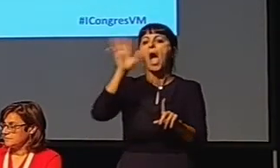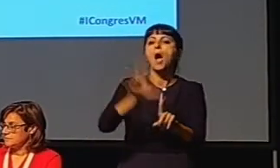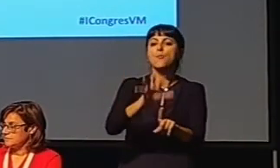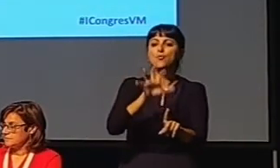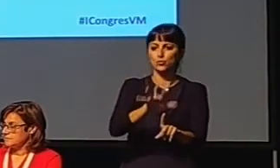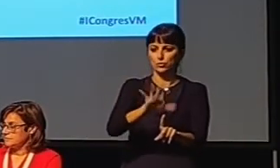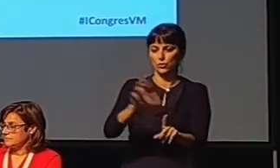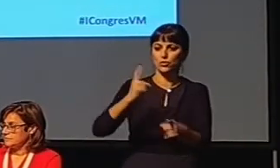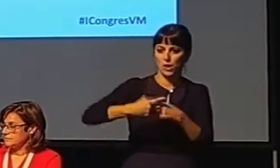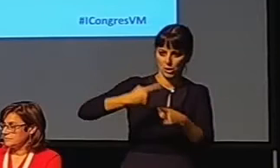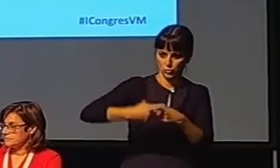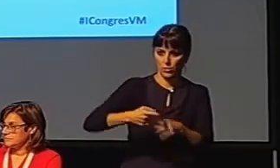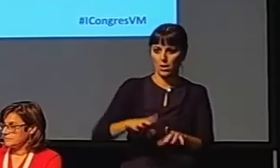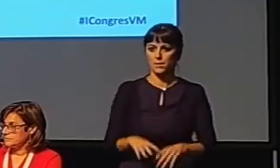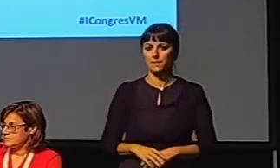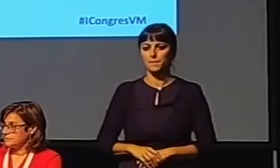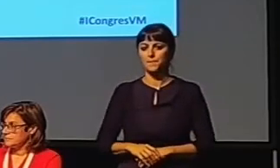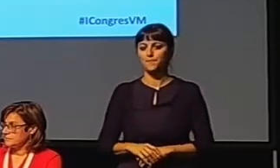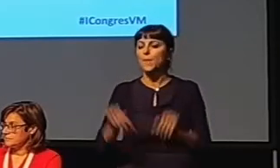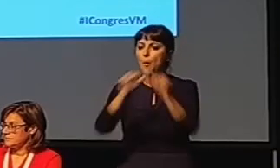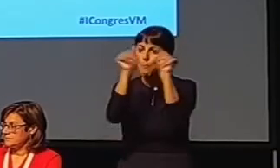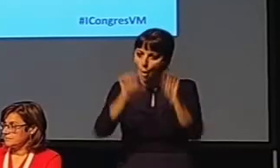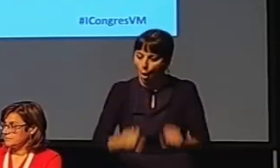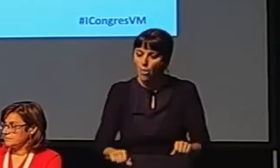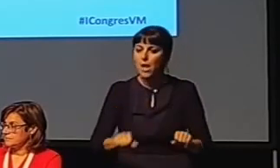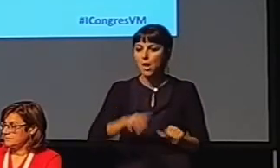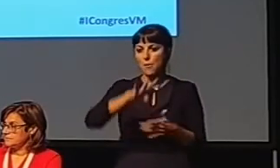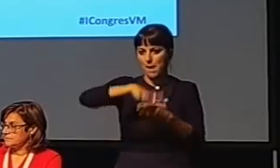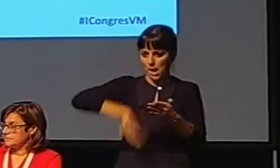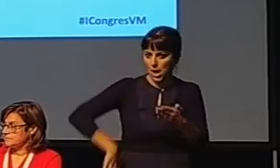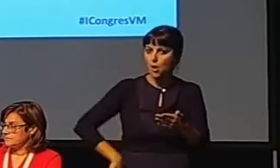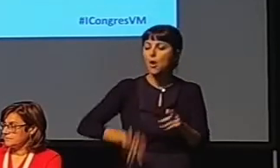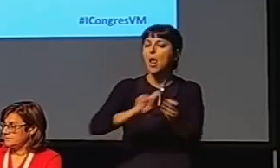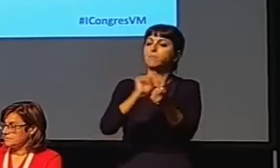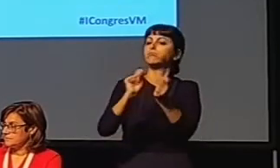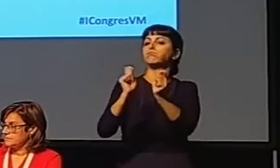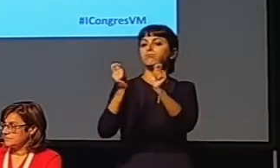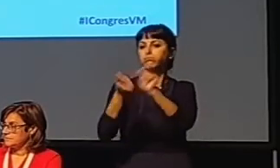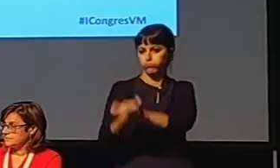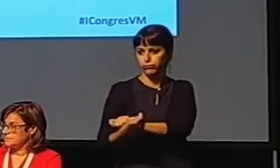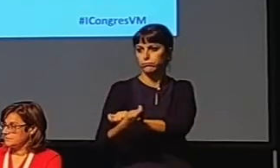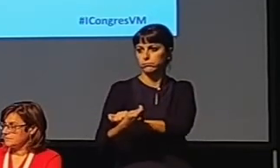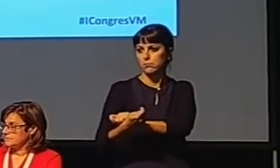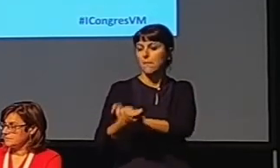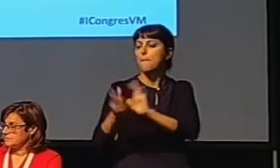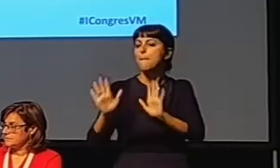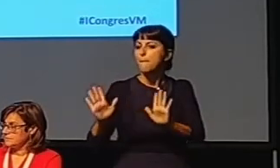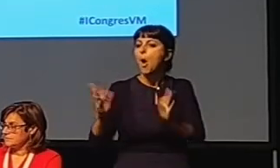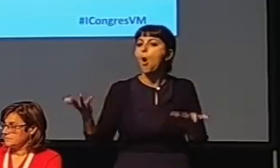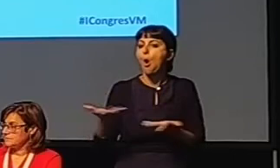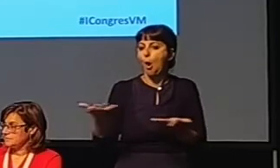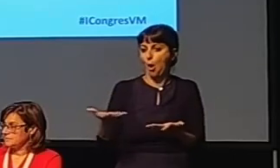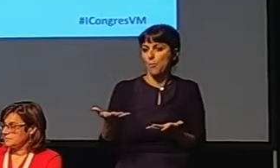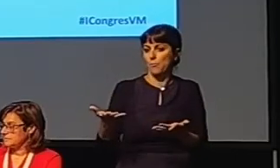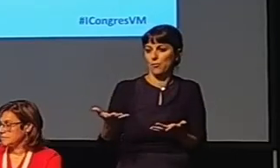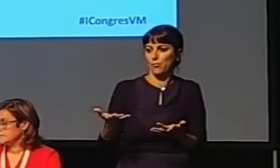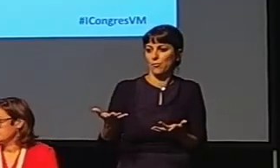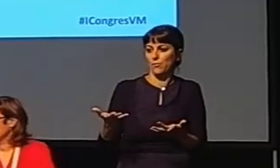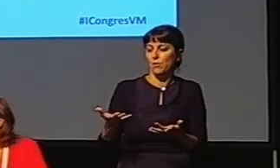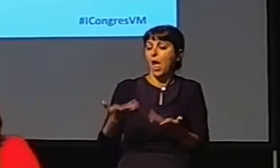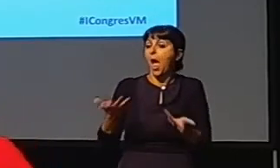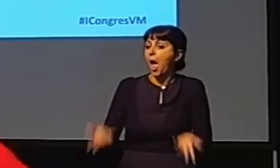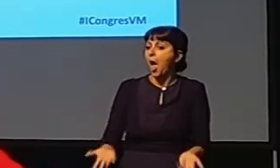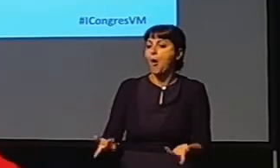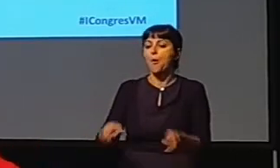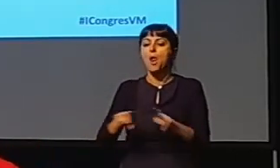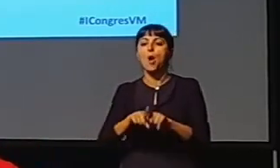model de Barcelona, que està canviant precisament amb una denúncia subtil, perquè és com, ara nos montamos aquí